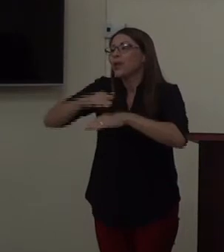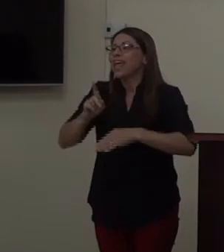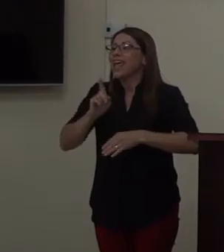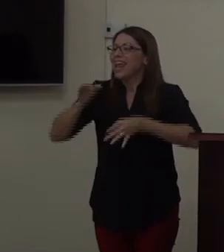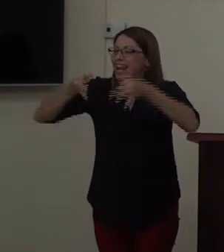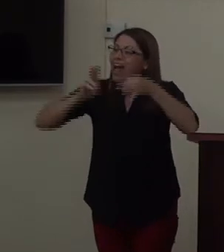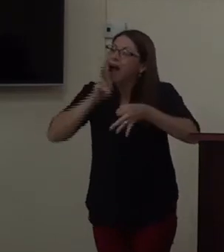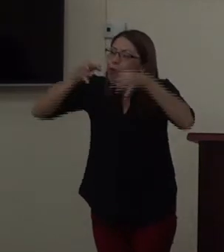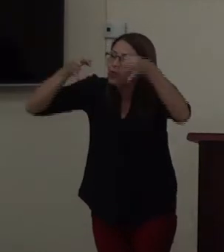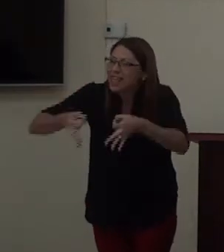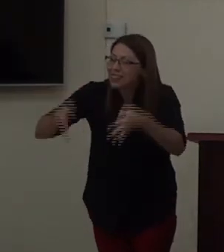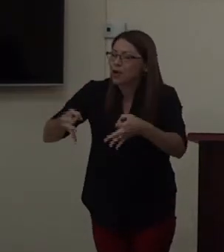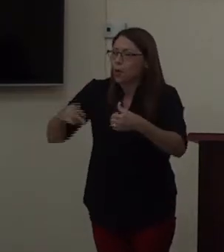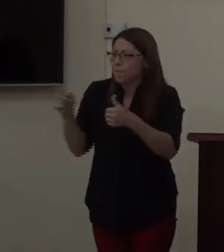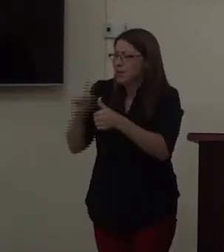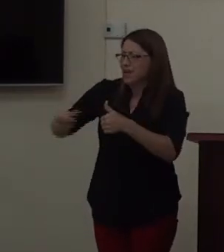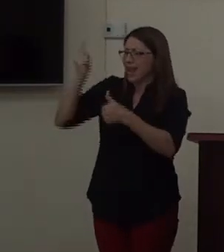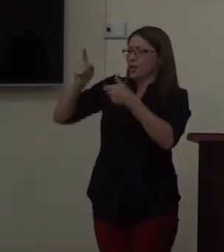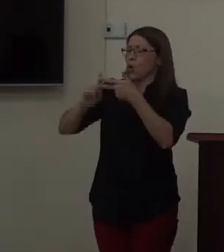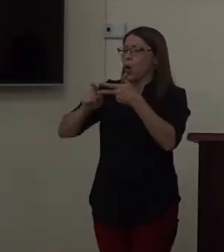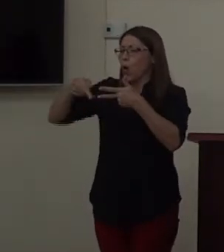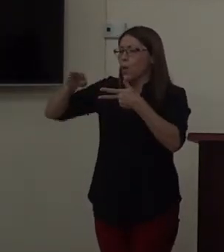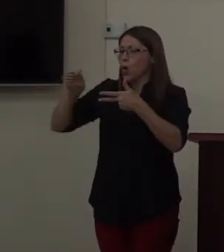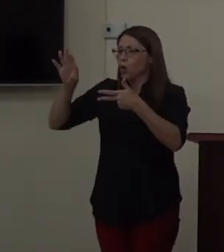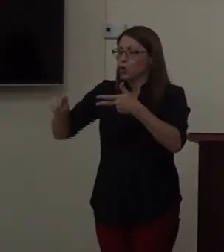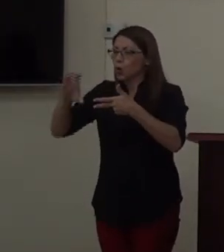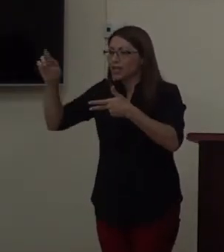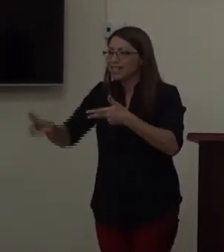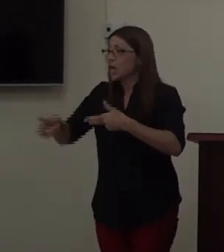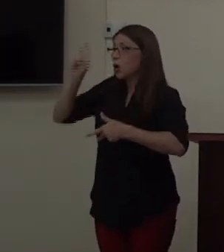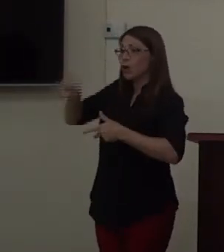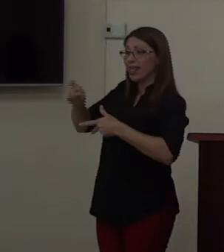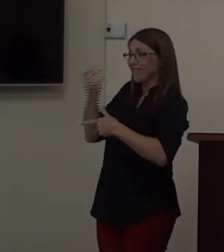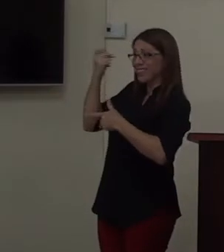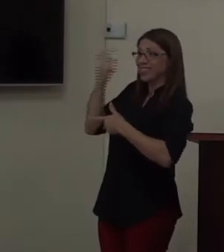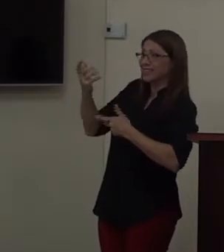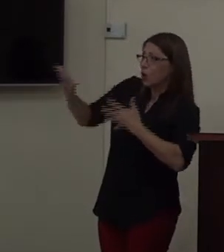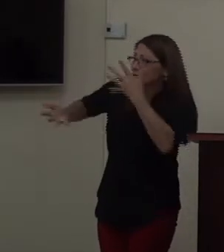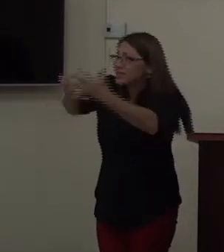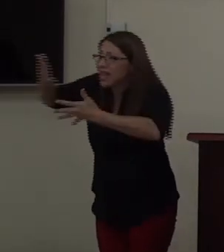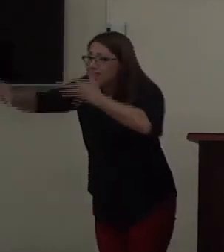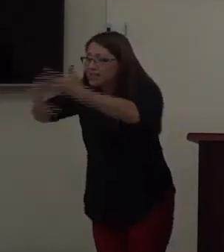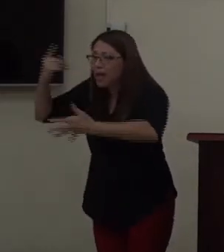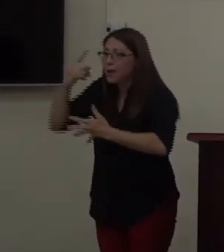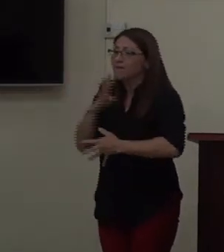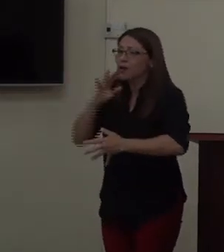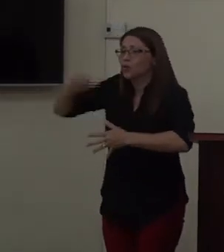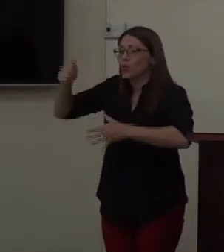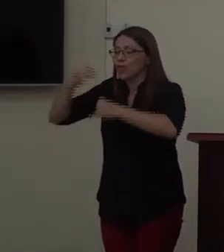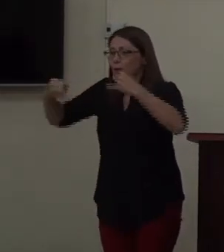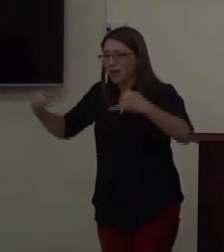el proto-costarricense, con el que hay que entenderse por señas por hablar otro idioma. Y después, en un